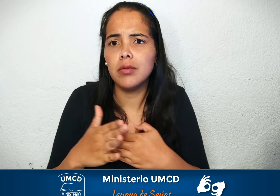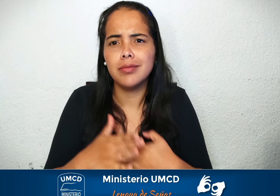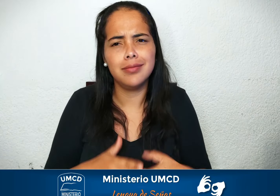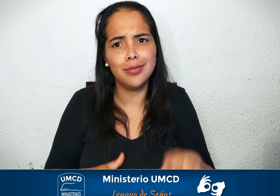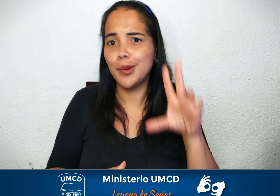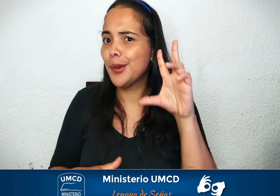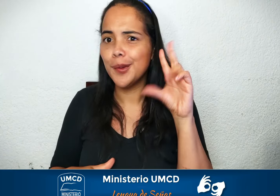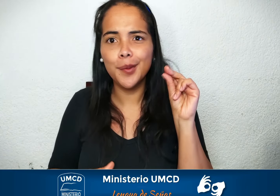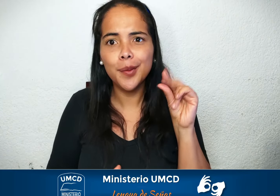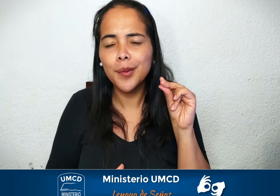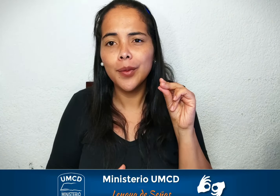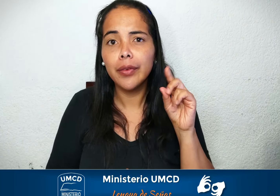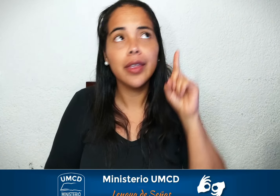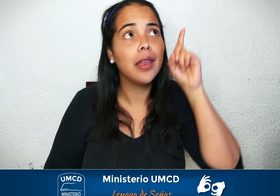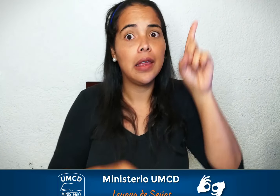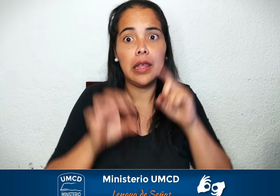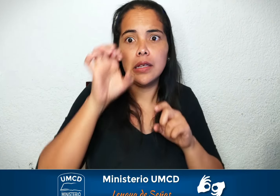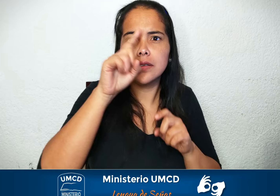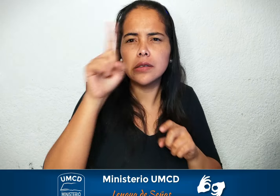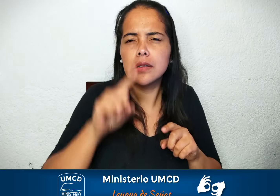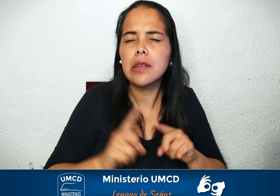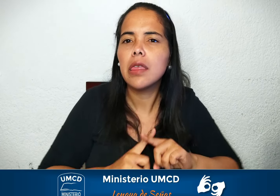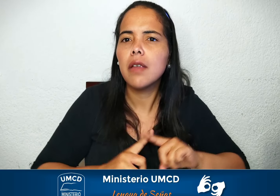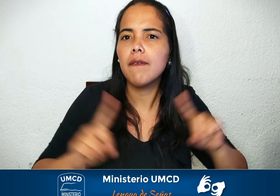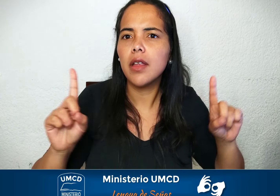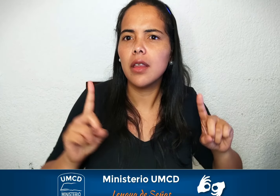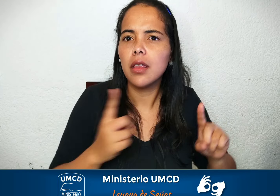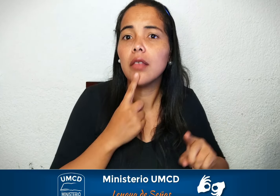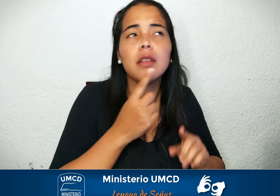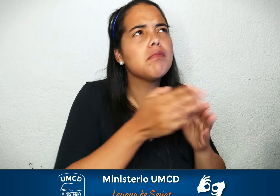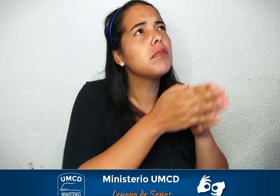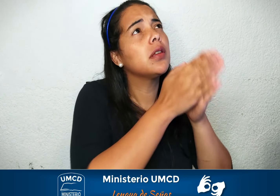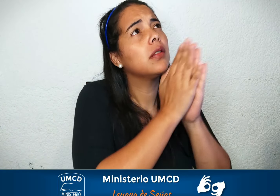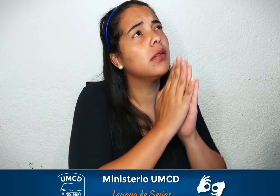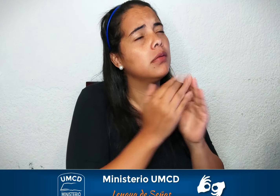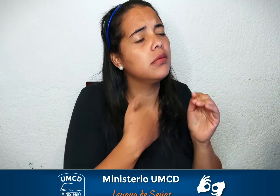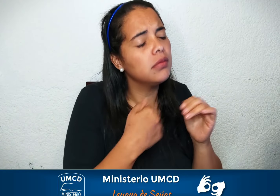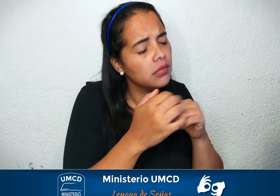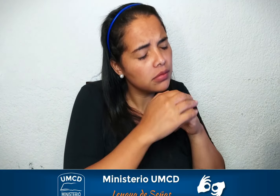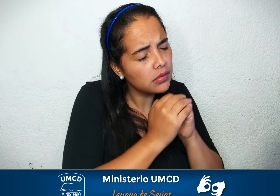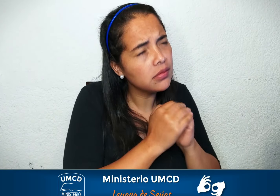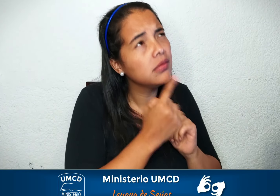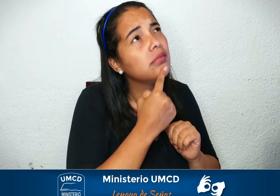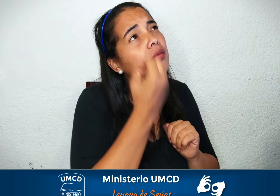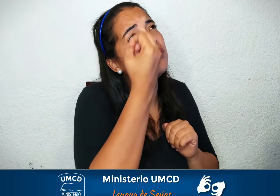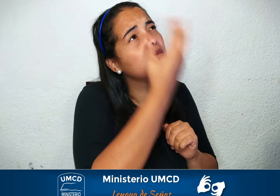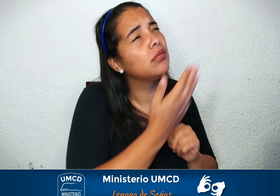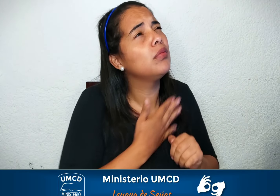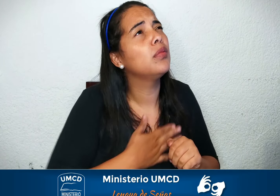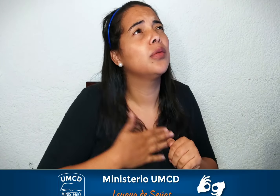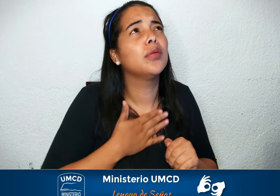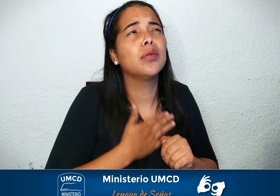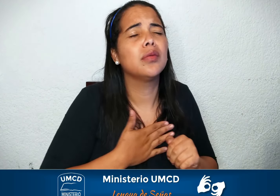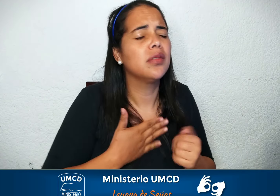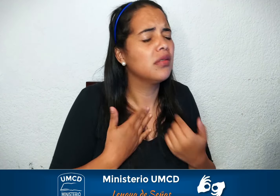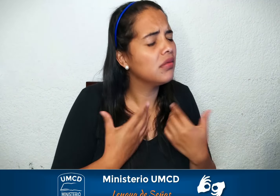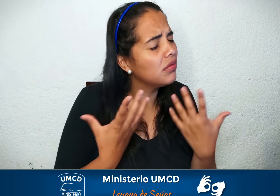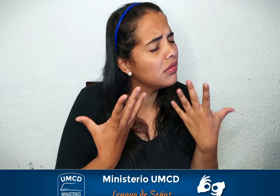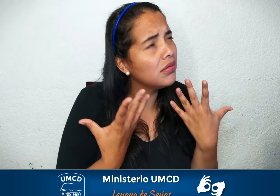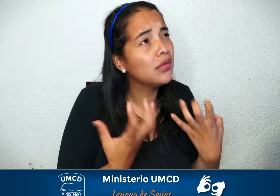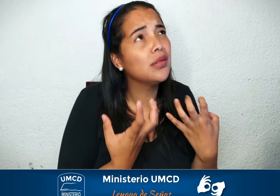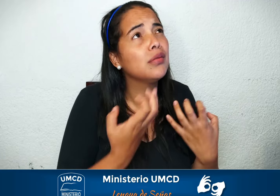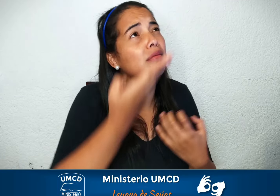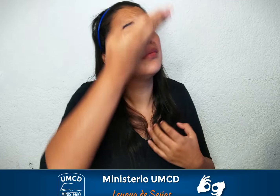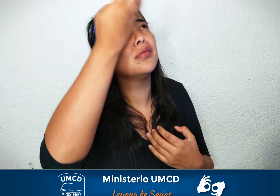asirio. No, él hizo algo muy diferente. Él, en su oración, expresó una